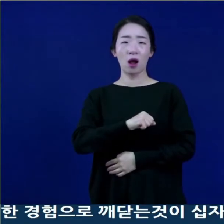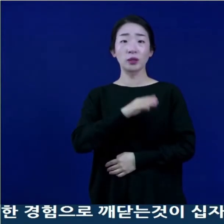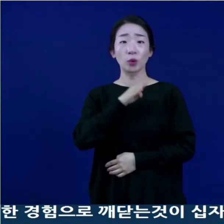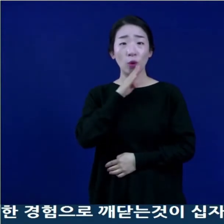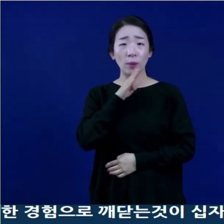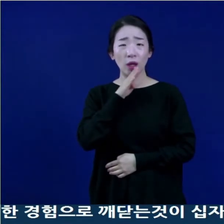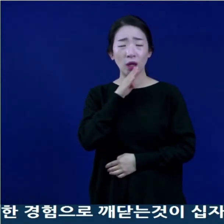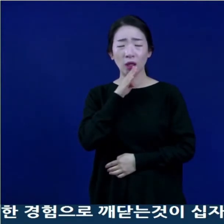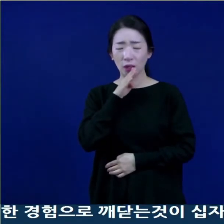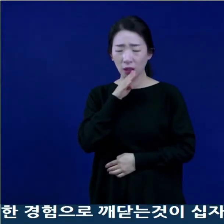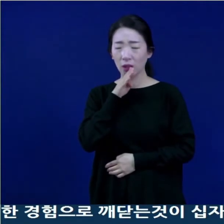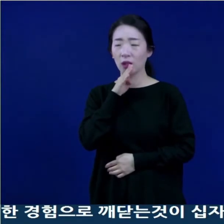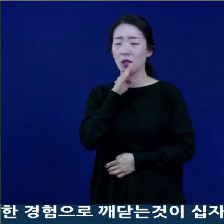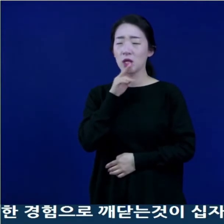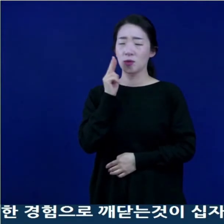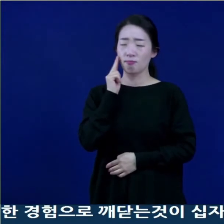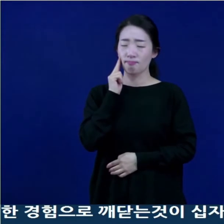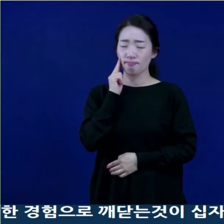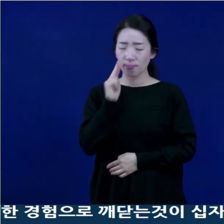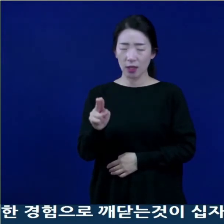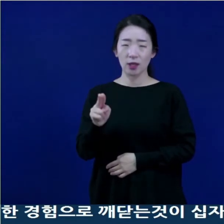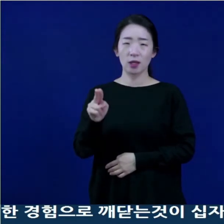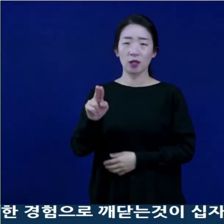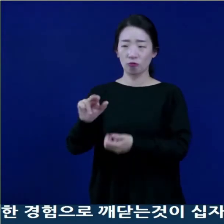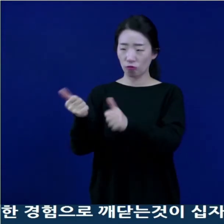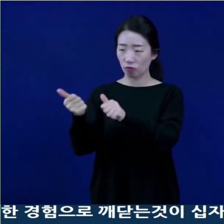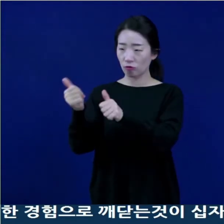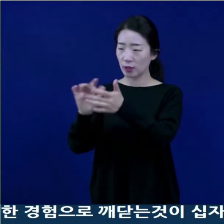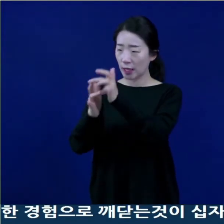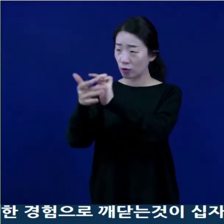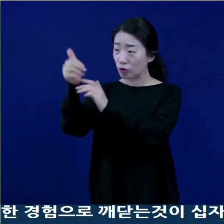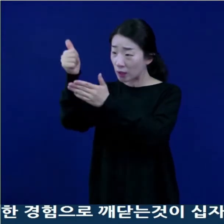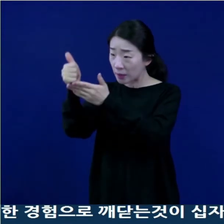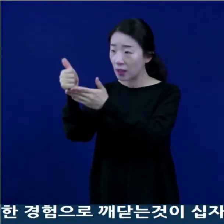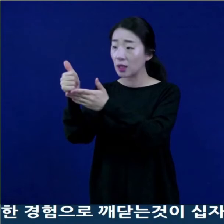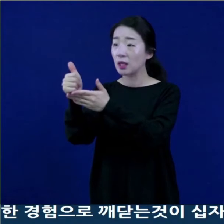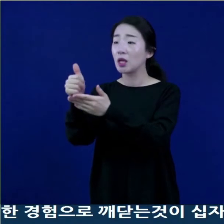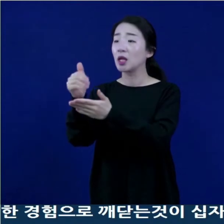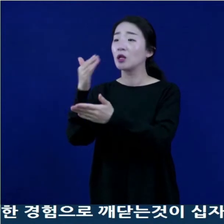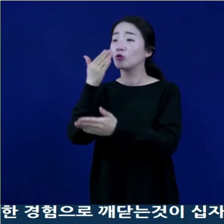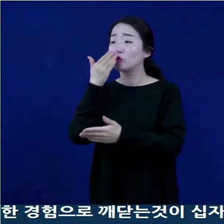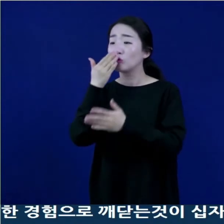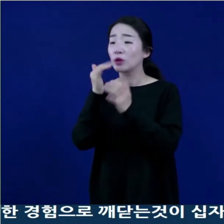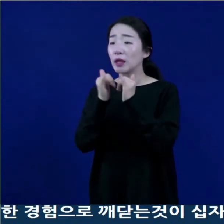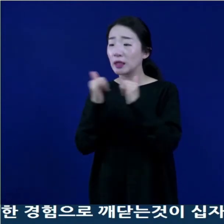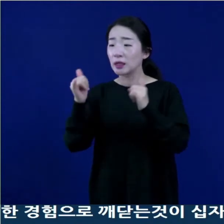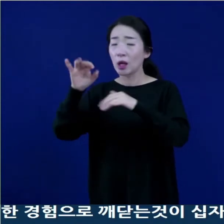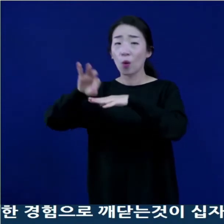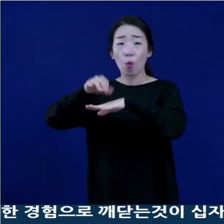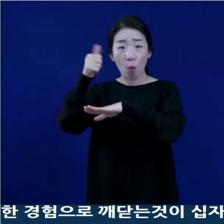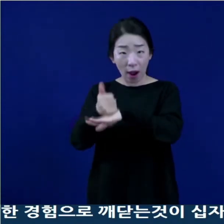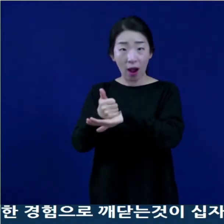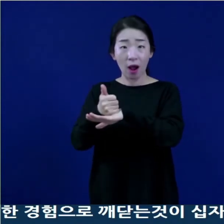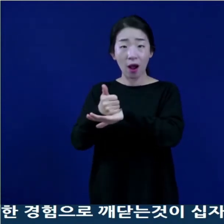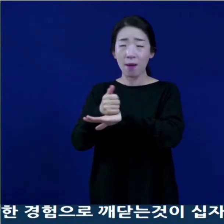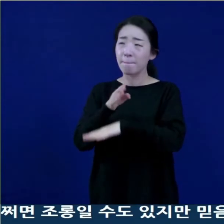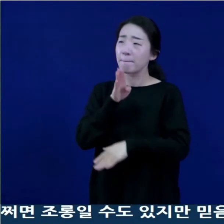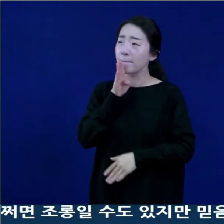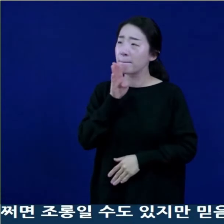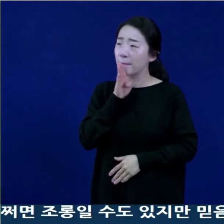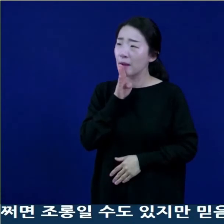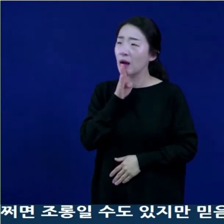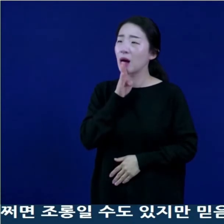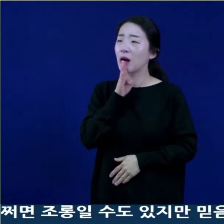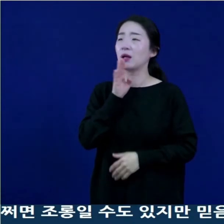저렇게 비참하게 죽은 예수가 유대인의 왕이라면 그는